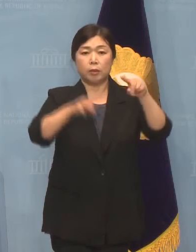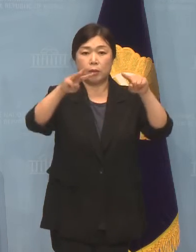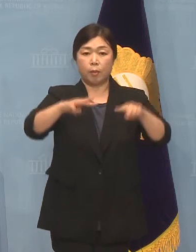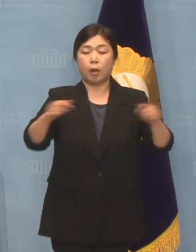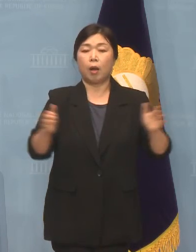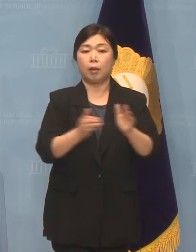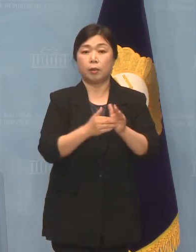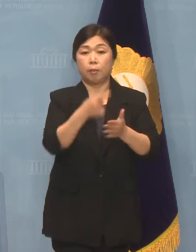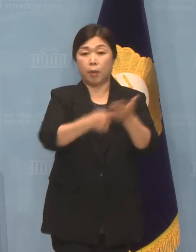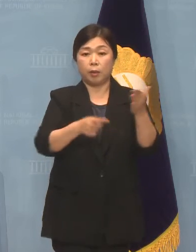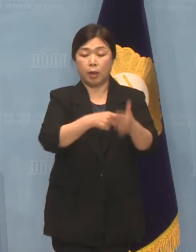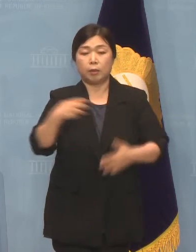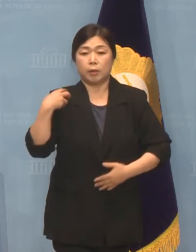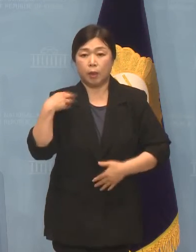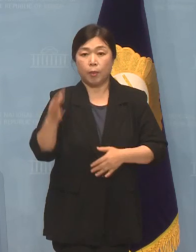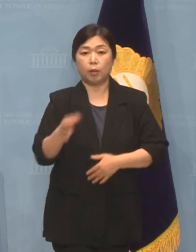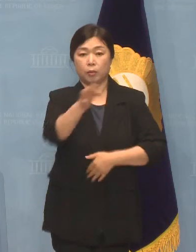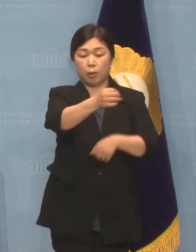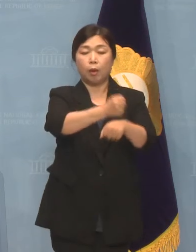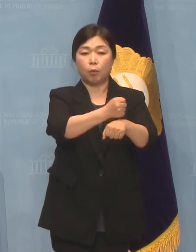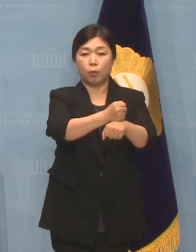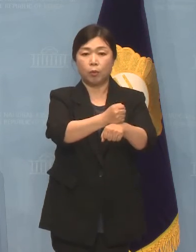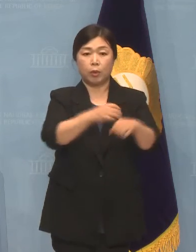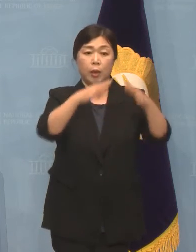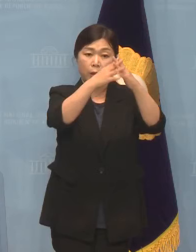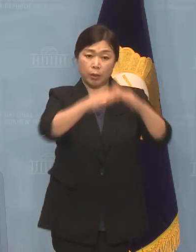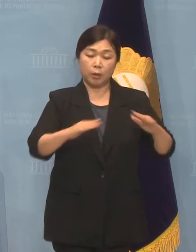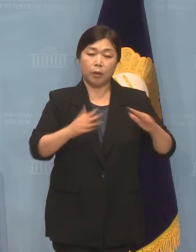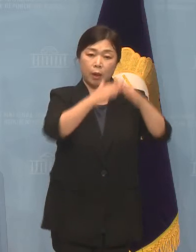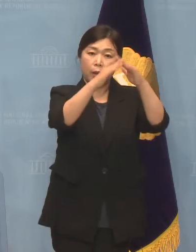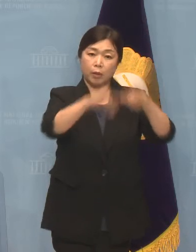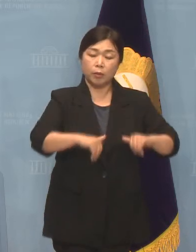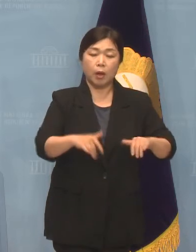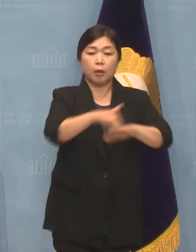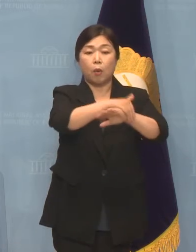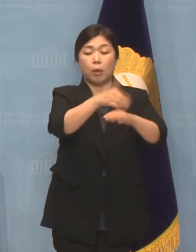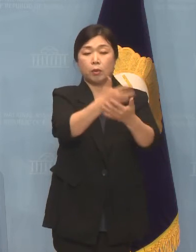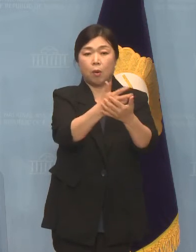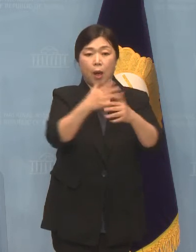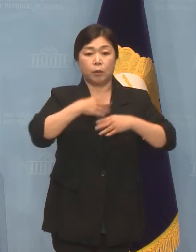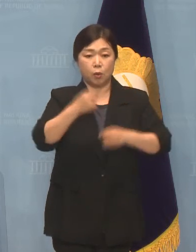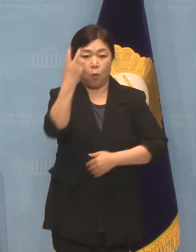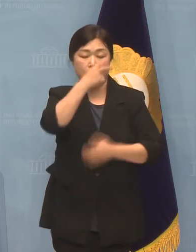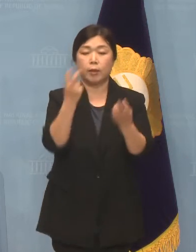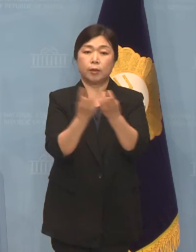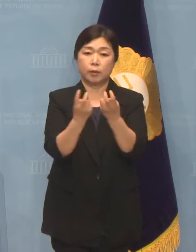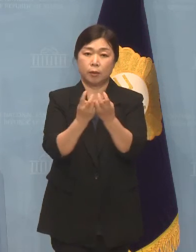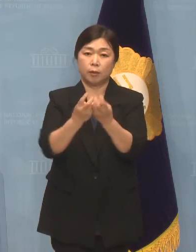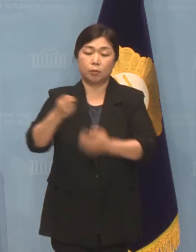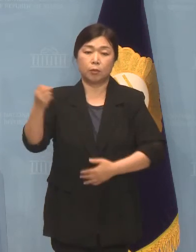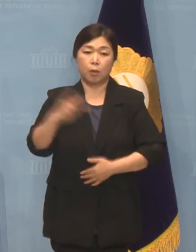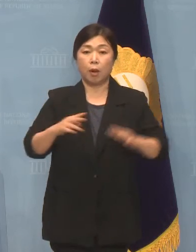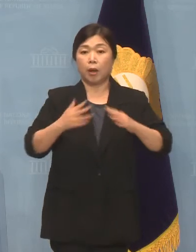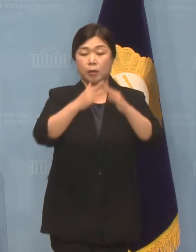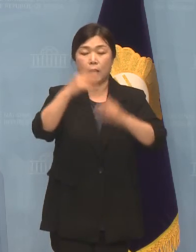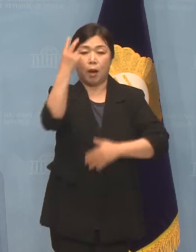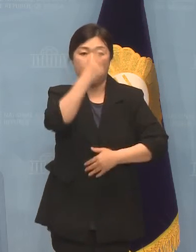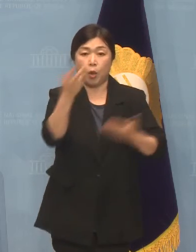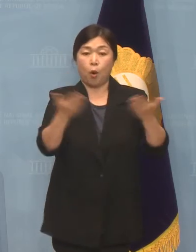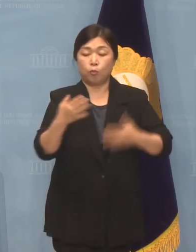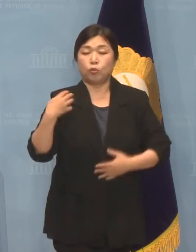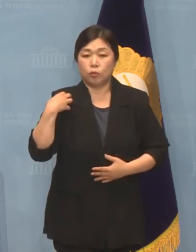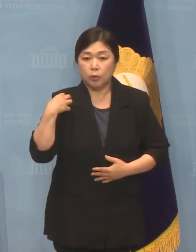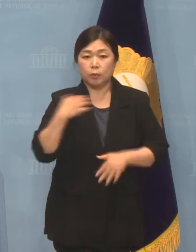배상 책임을 지도록 하고, 해체 계획서, 안전관리 대책, 해체 감리